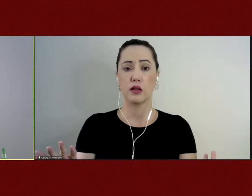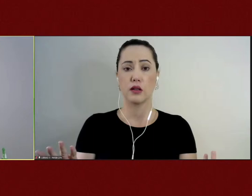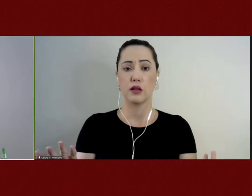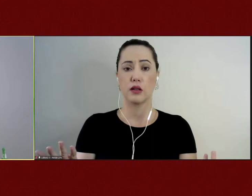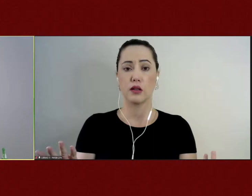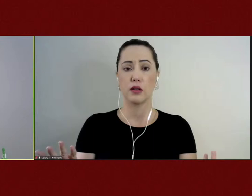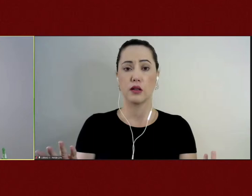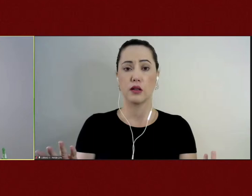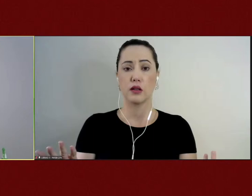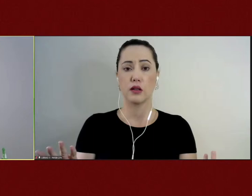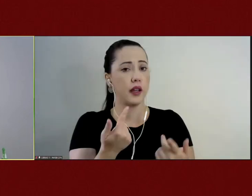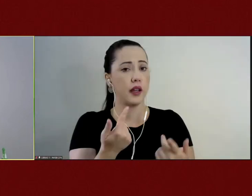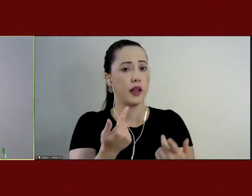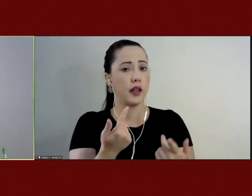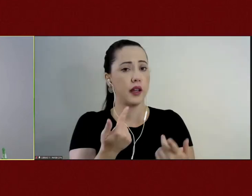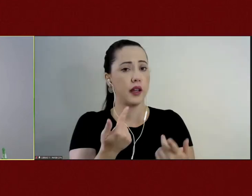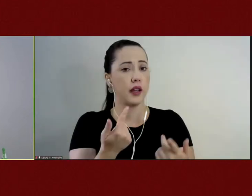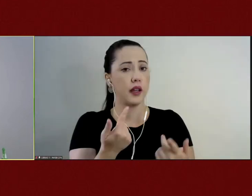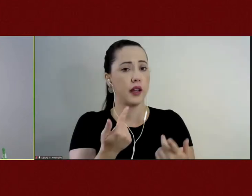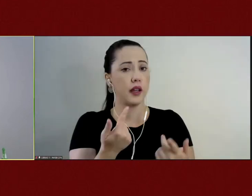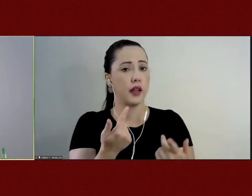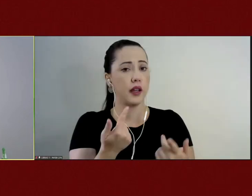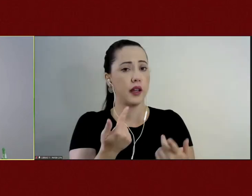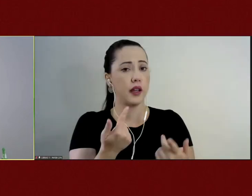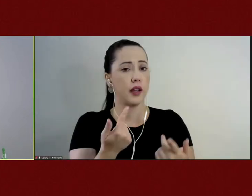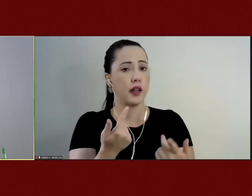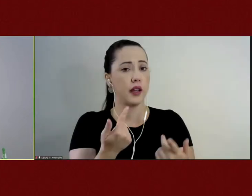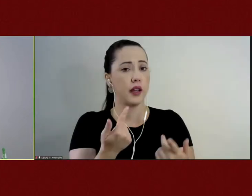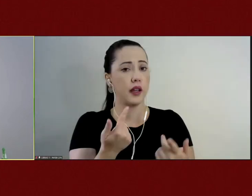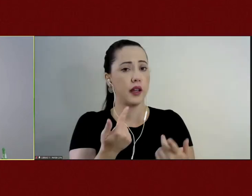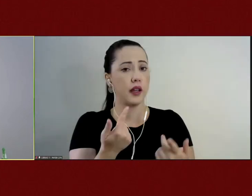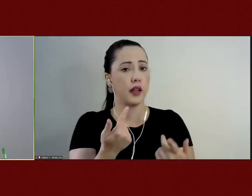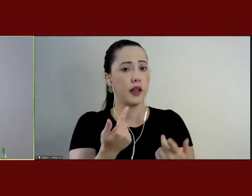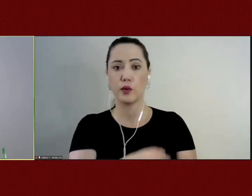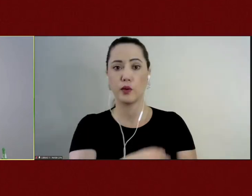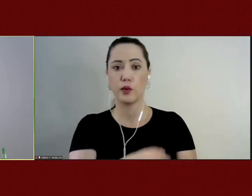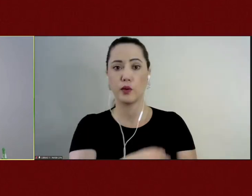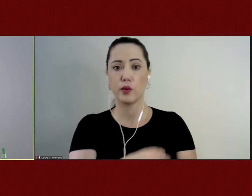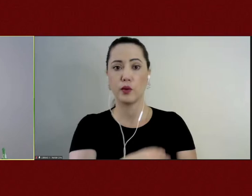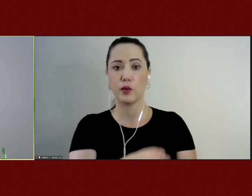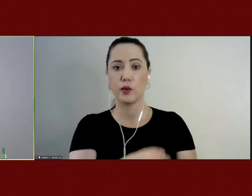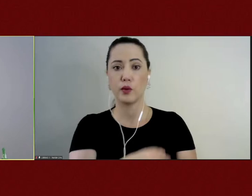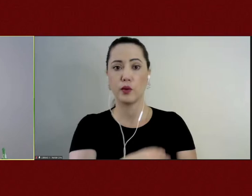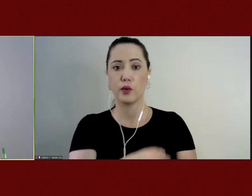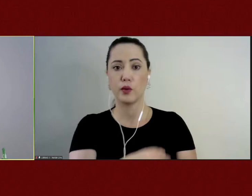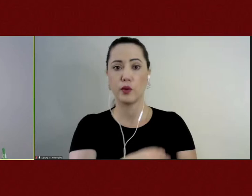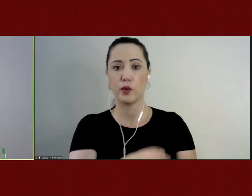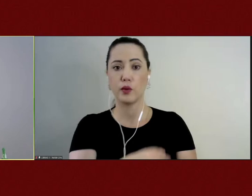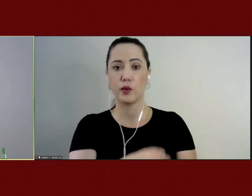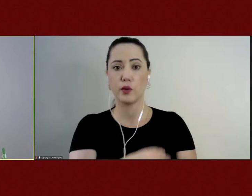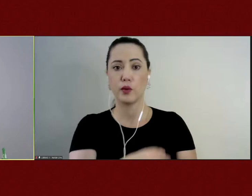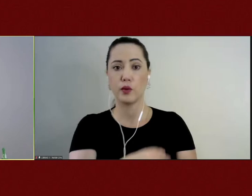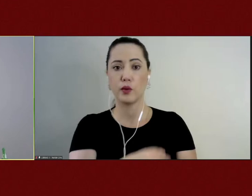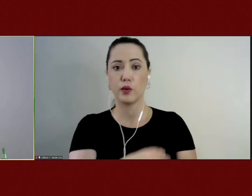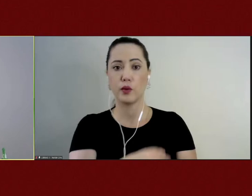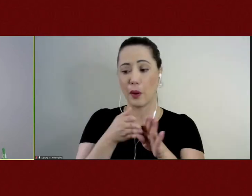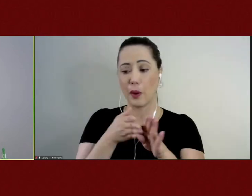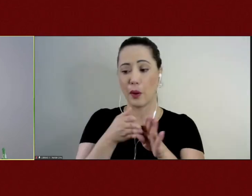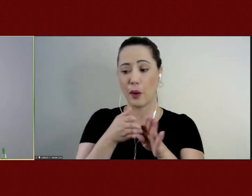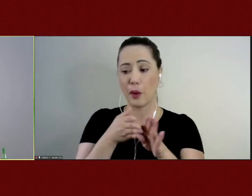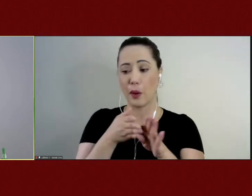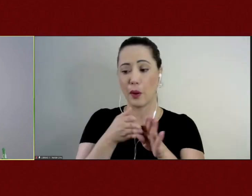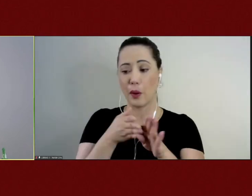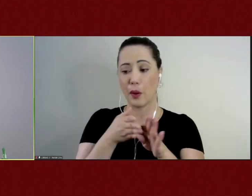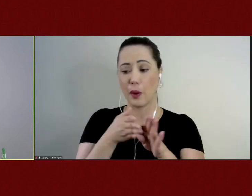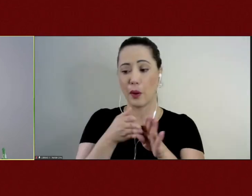que o posto de saúde oferece as condições para se protegerem. Porque é um momento em que elas recebem algum cuidado e algum carinho, seja